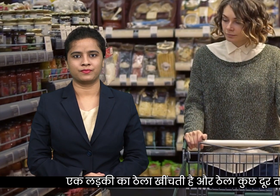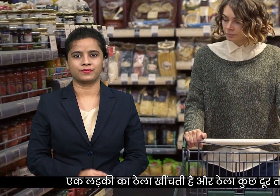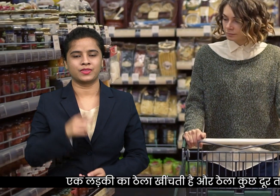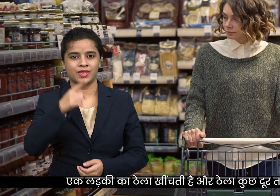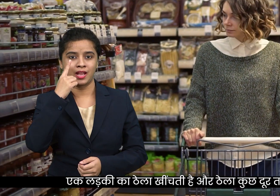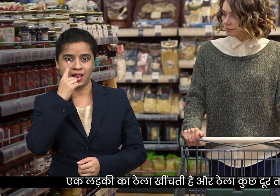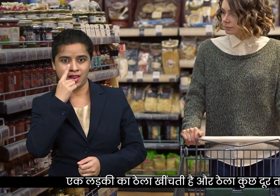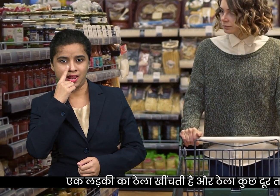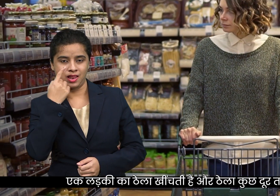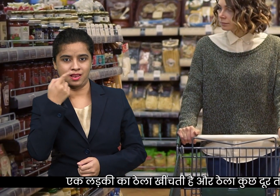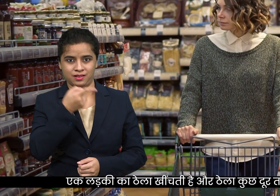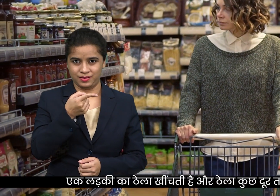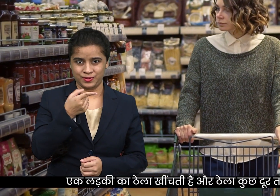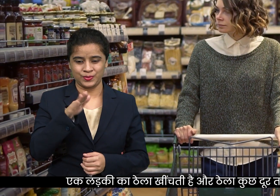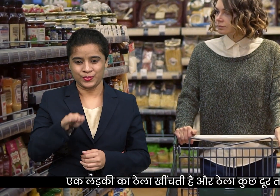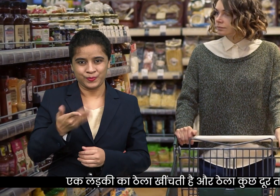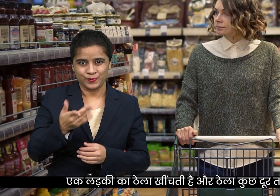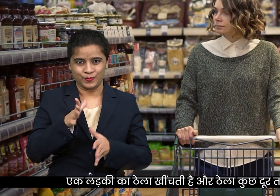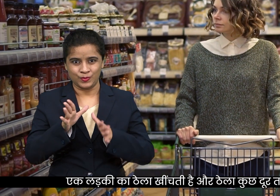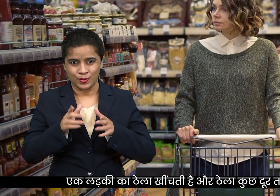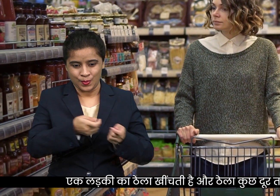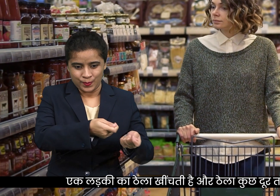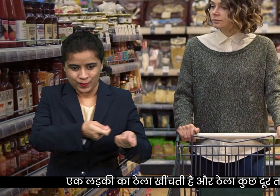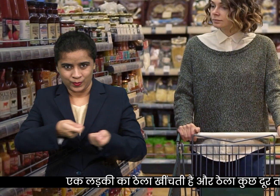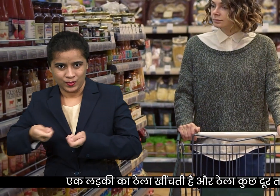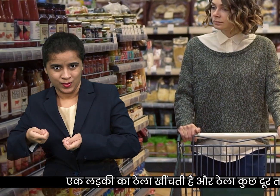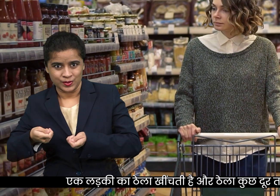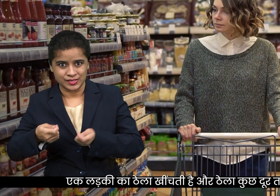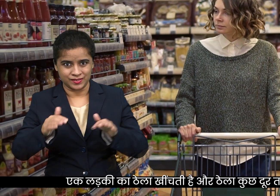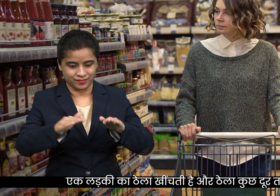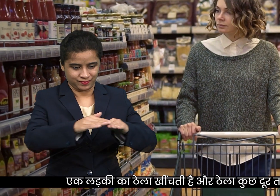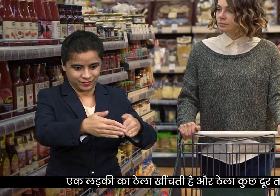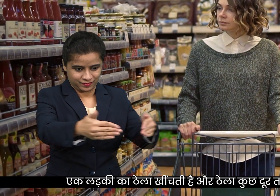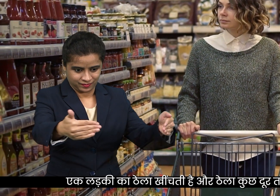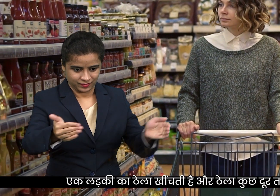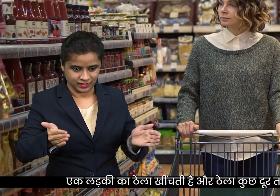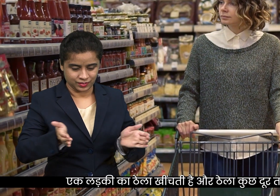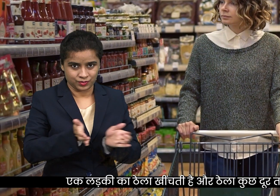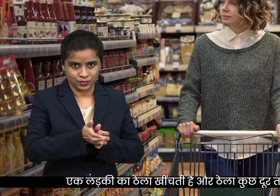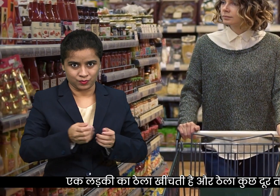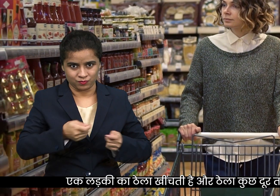एक लड़की का ठेला खींचती है और ठेला कुछ दूर तक चली जाती है।